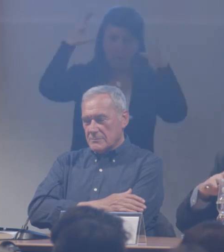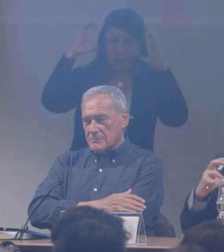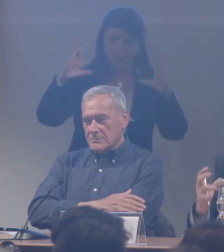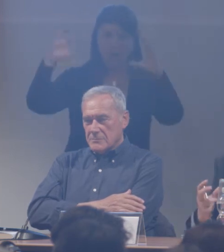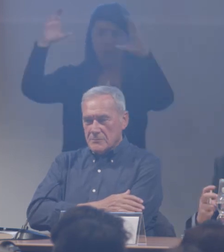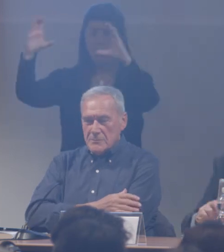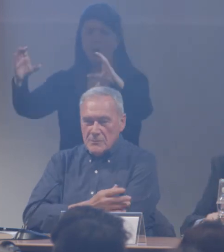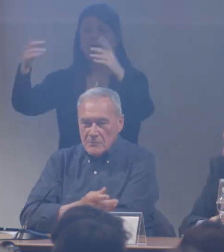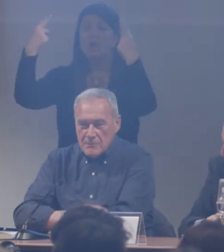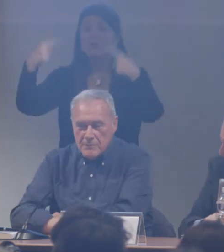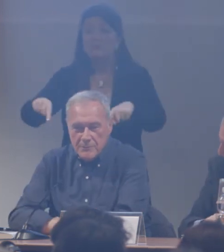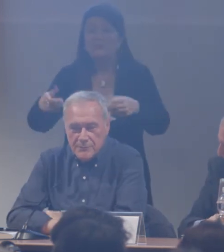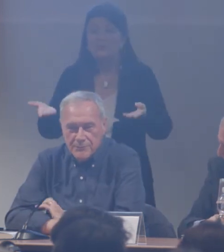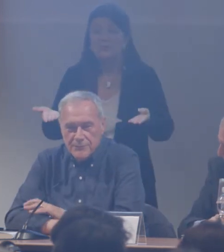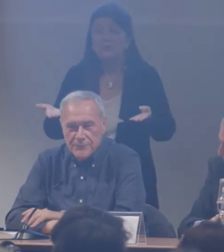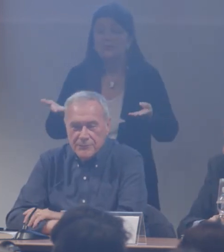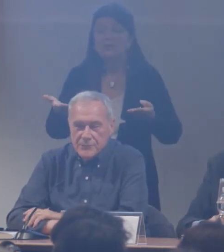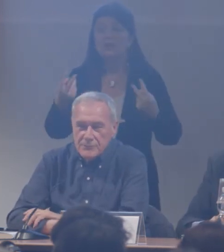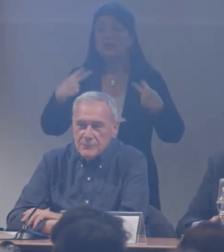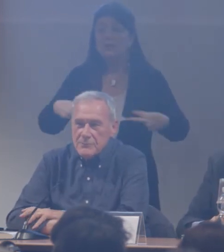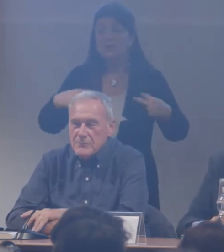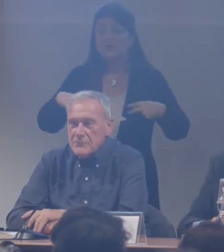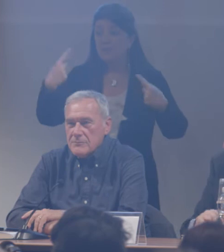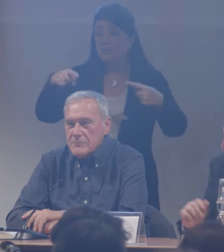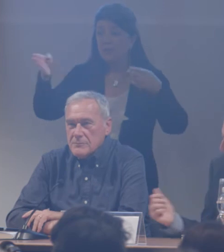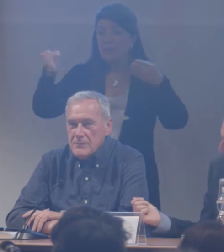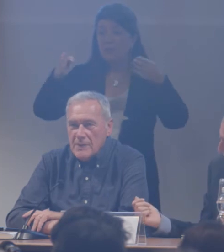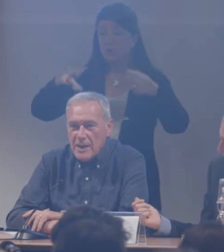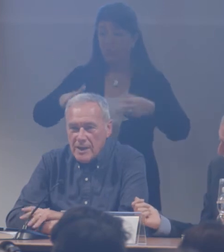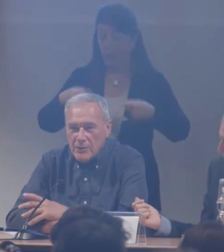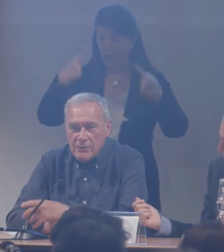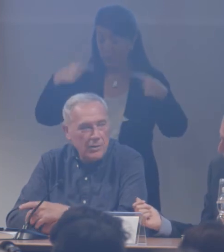il tenore di vita di quegli anni a Palermo.